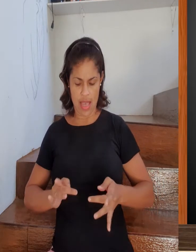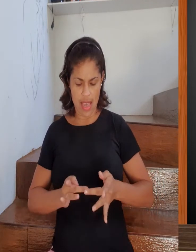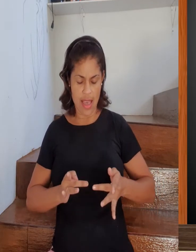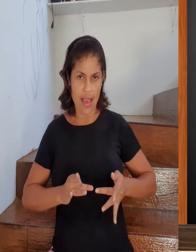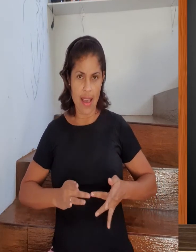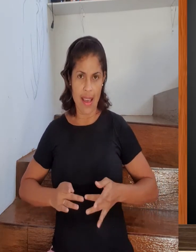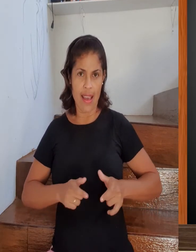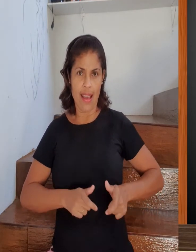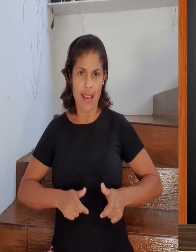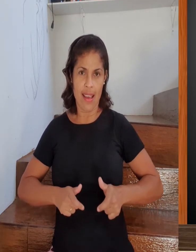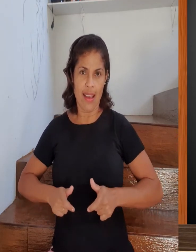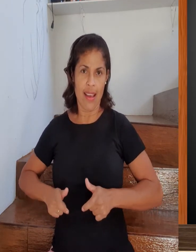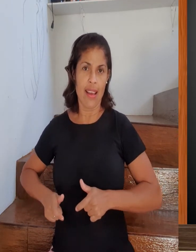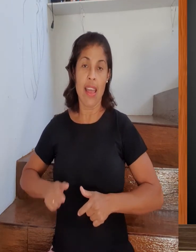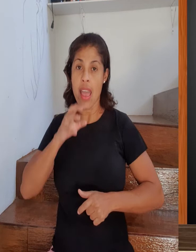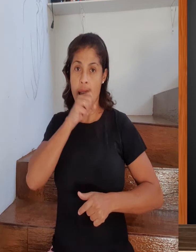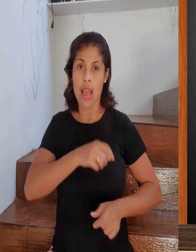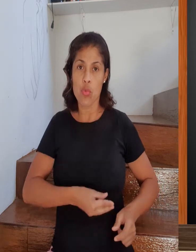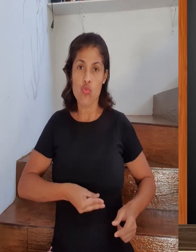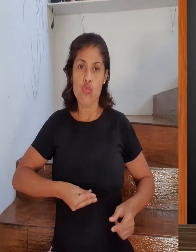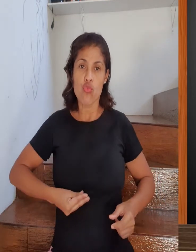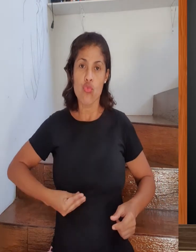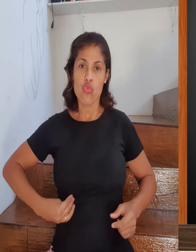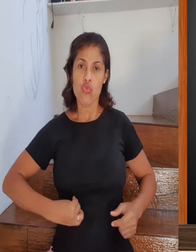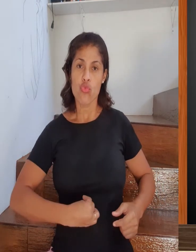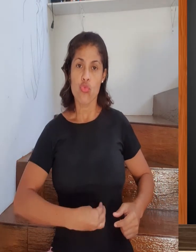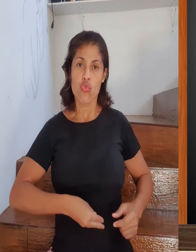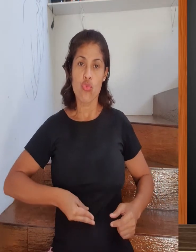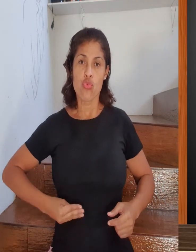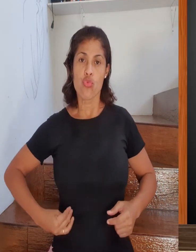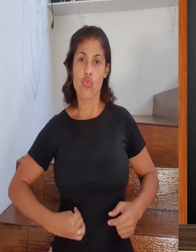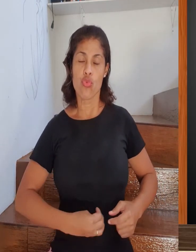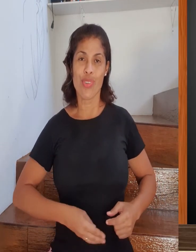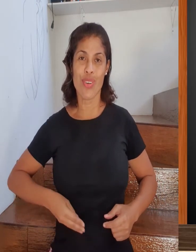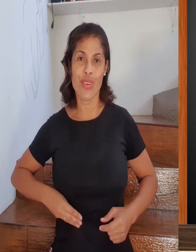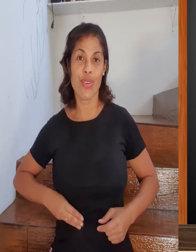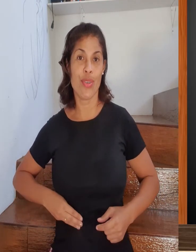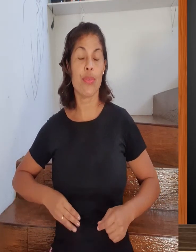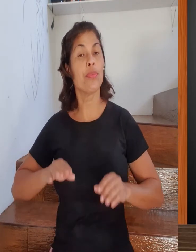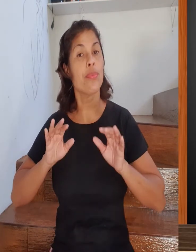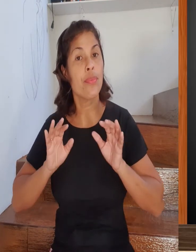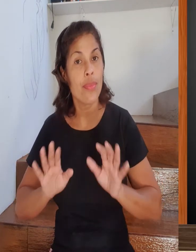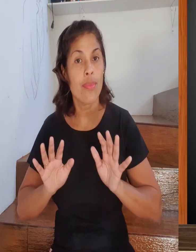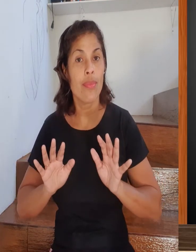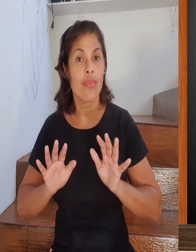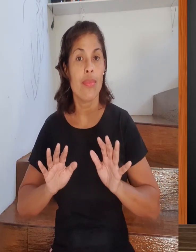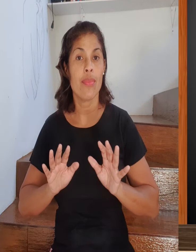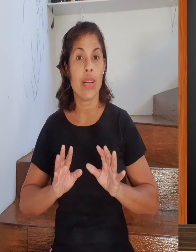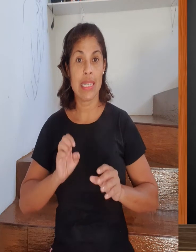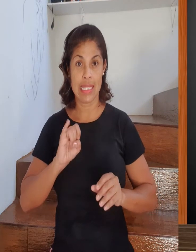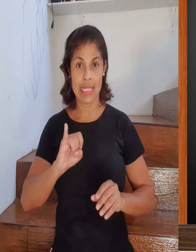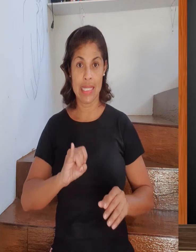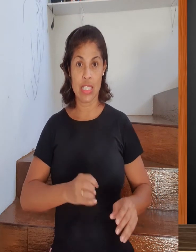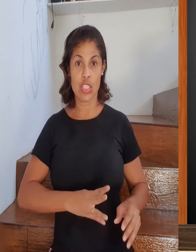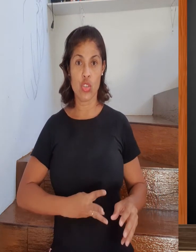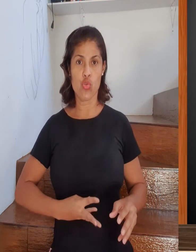em contato com as regiões absortivas da mucosa intestinal. Por outro lado,